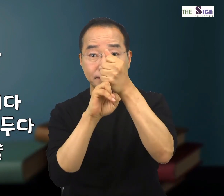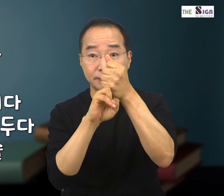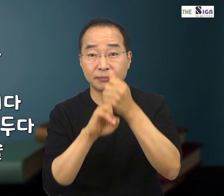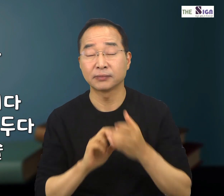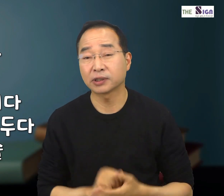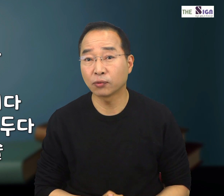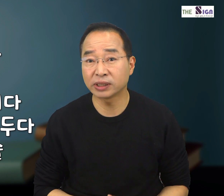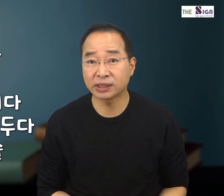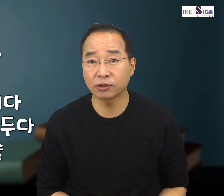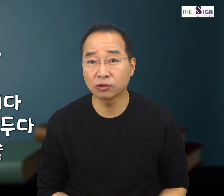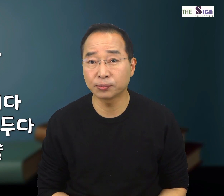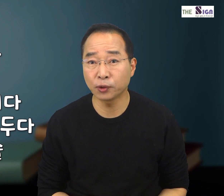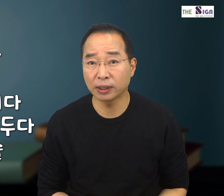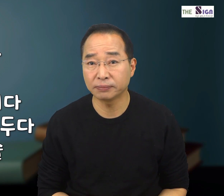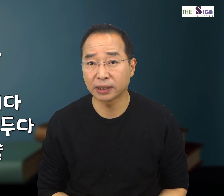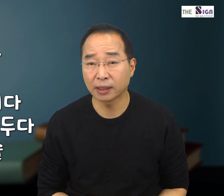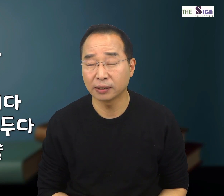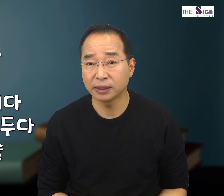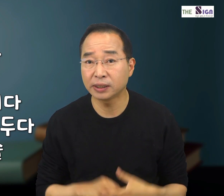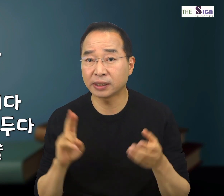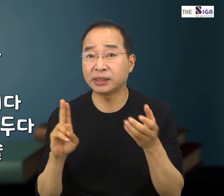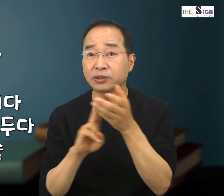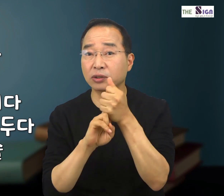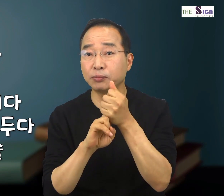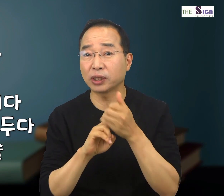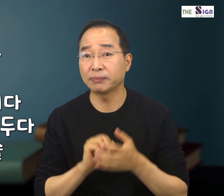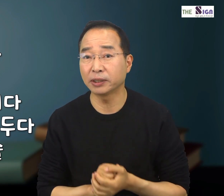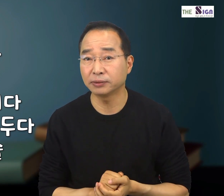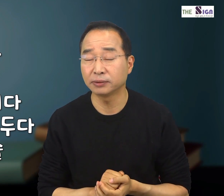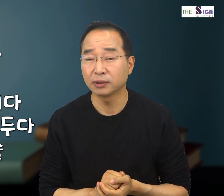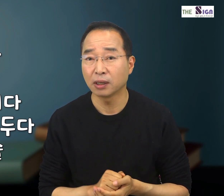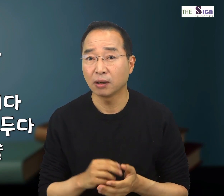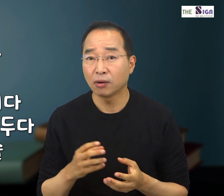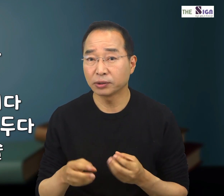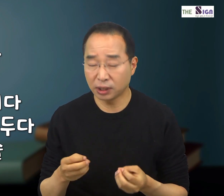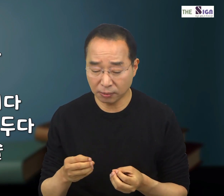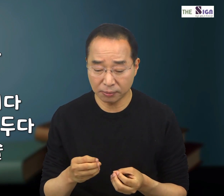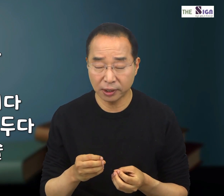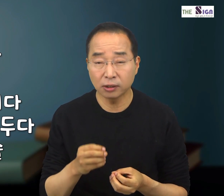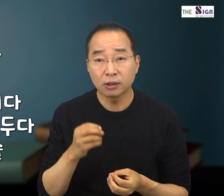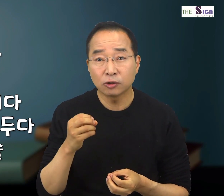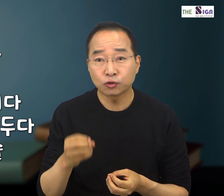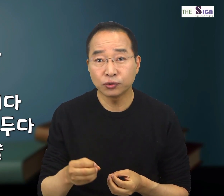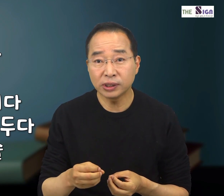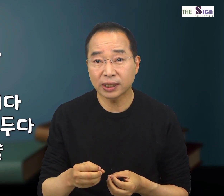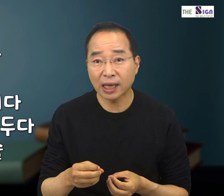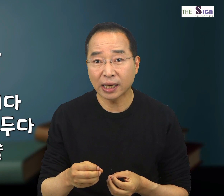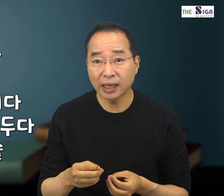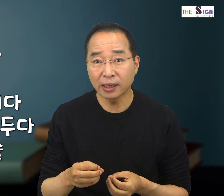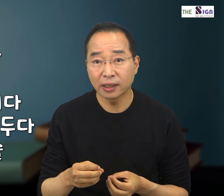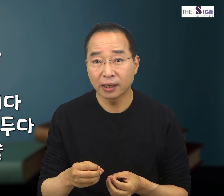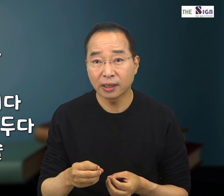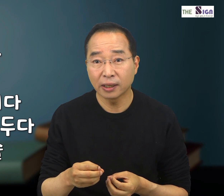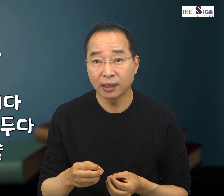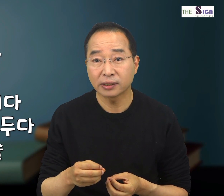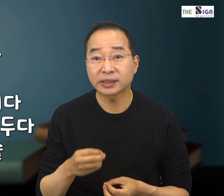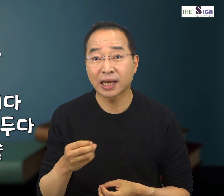자, 이걸 기적으로 표현합니다. 이 기적은 뭐냐면 어떻게 보면은 순식간에